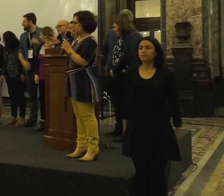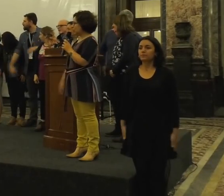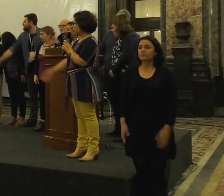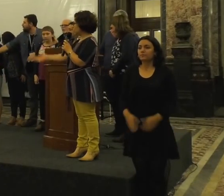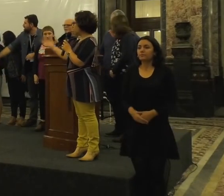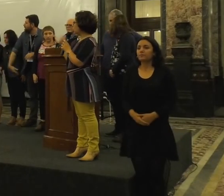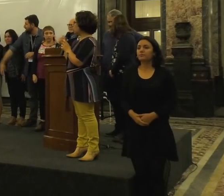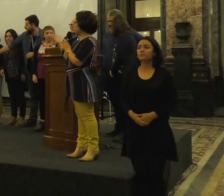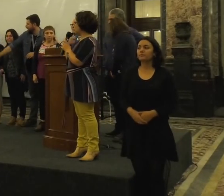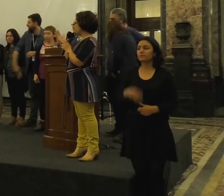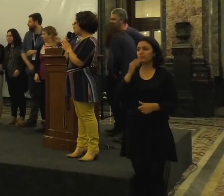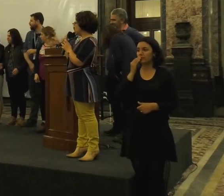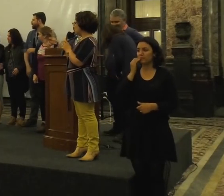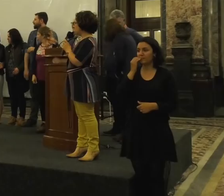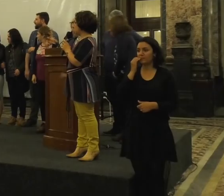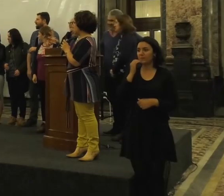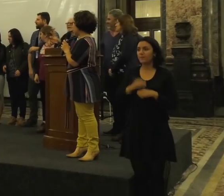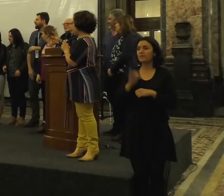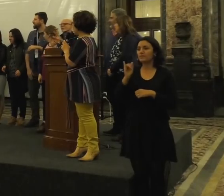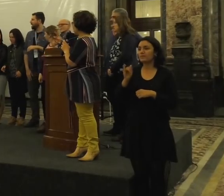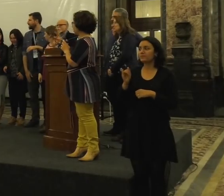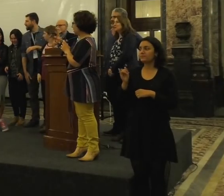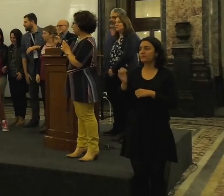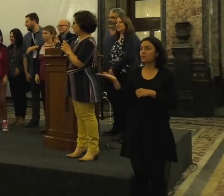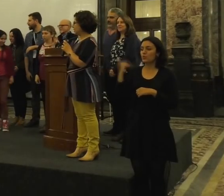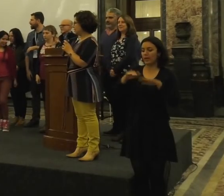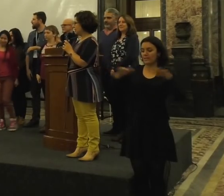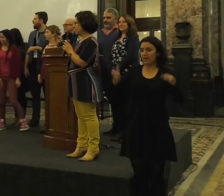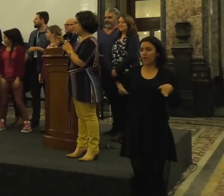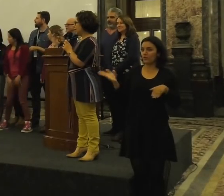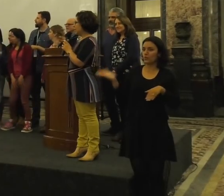Bueno, nosotros tenemos... No, suban, porque si no...